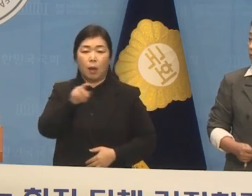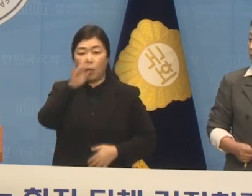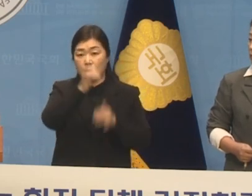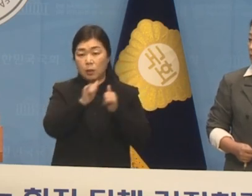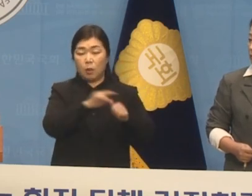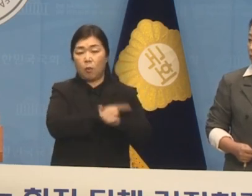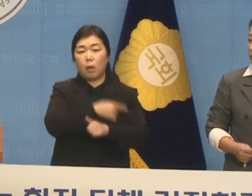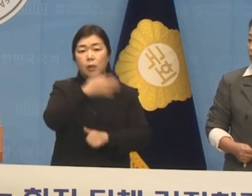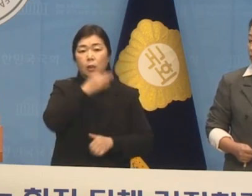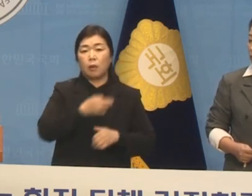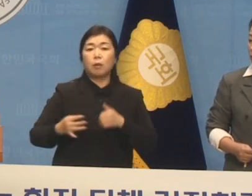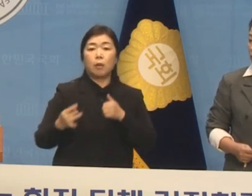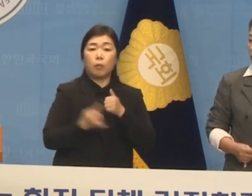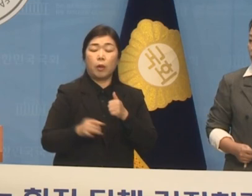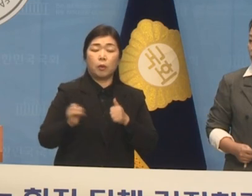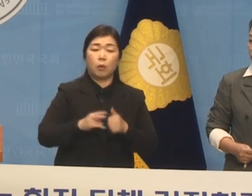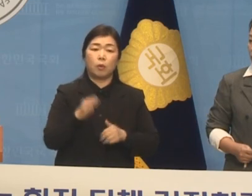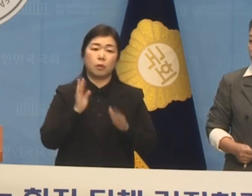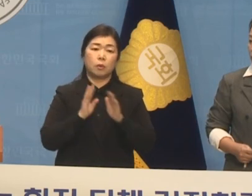한국암환자권익협의회,